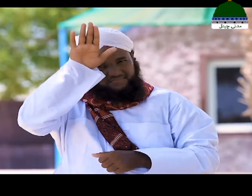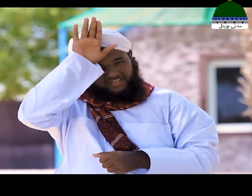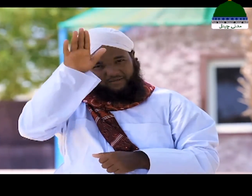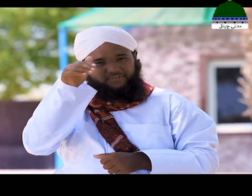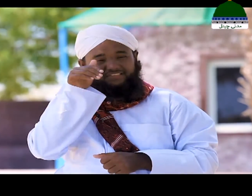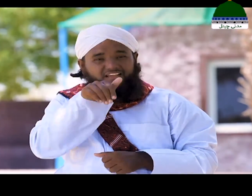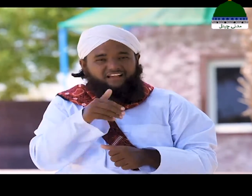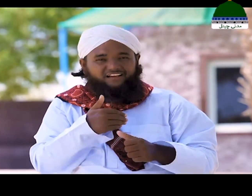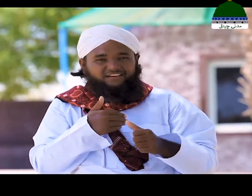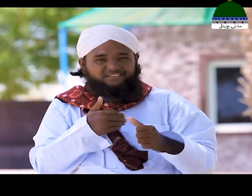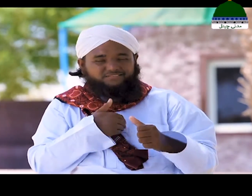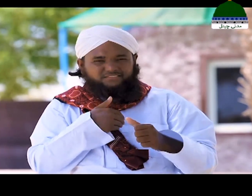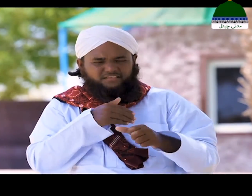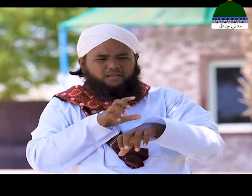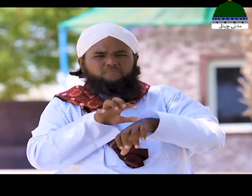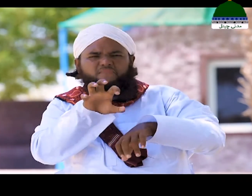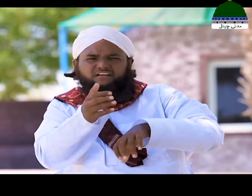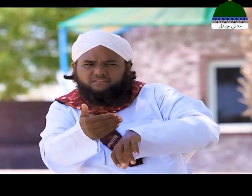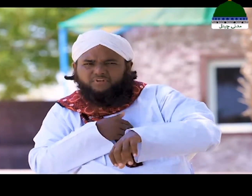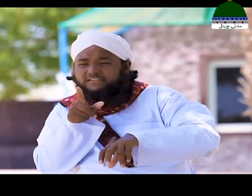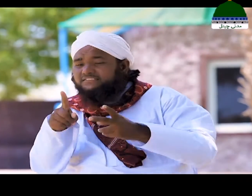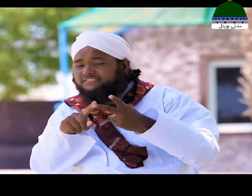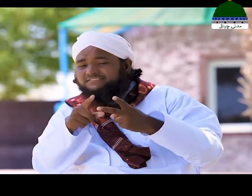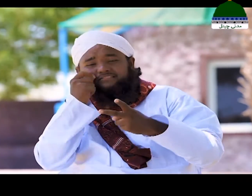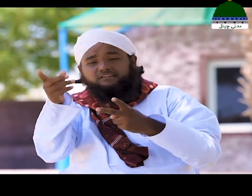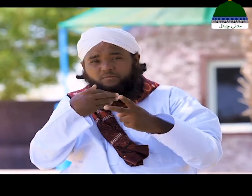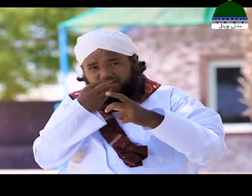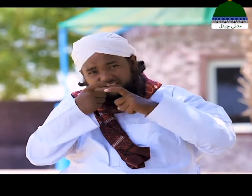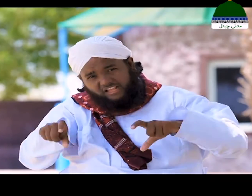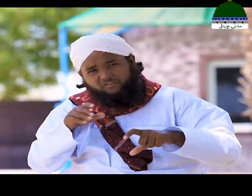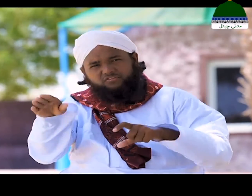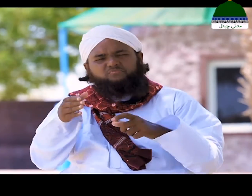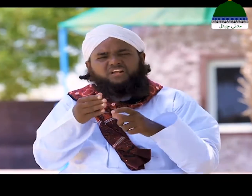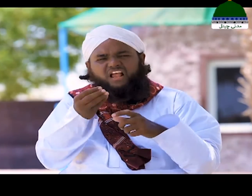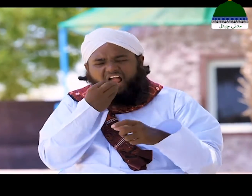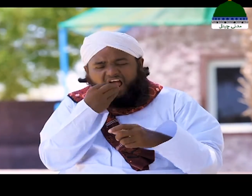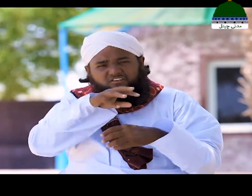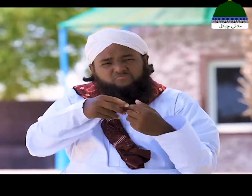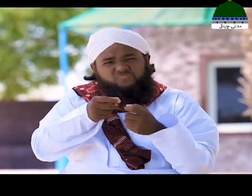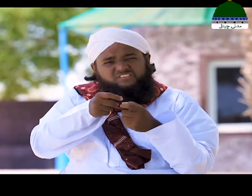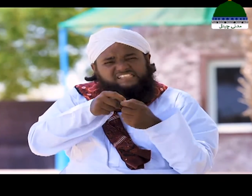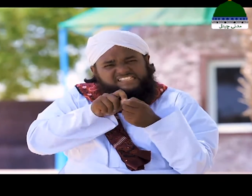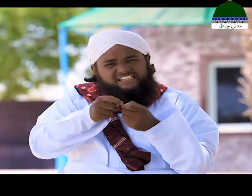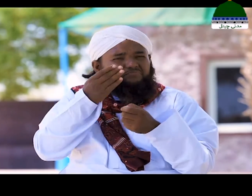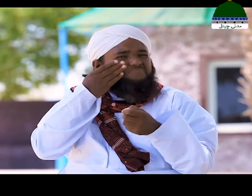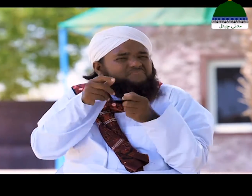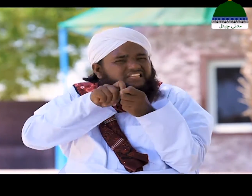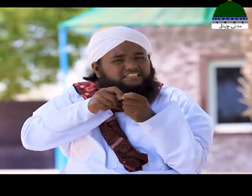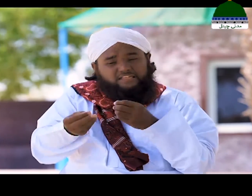کے دربار میں آنے سے کچھ دیر قبل اس شخص نے میری دعوت کی تھی اور کھانے میں مجھے بہت زیادہ لہسن کھلا دیا تھا، جس کی وجہ